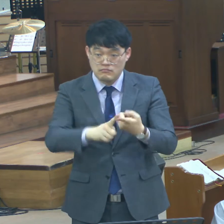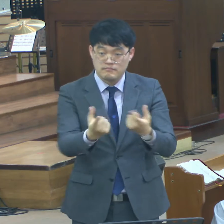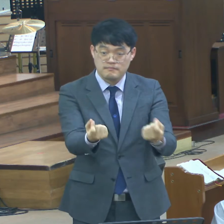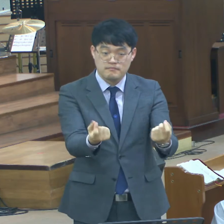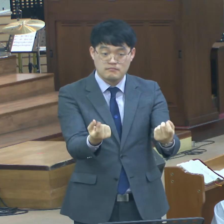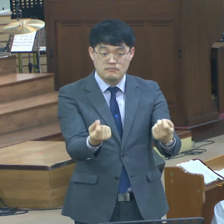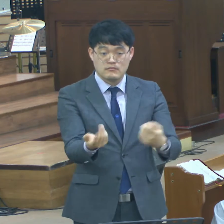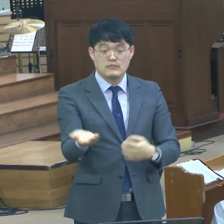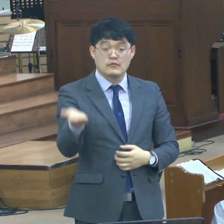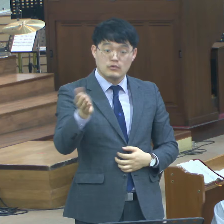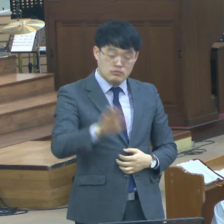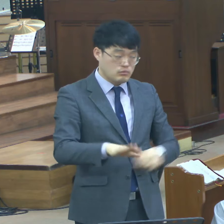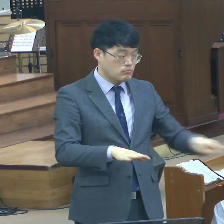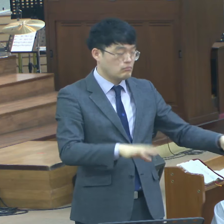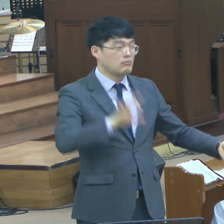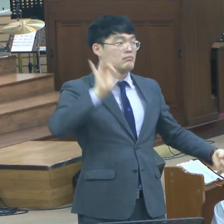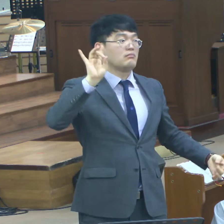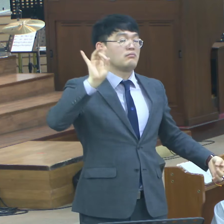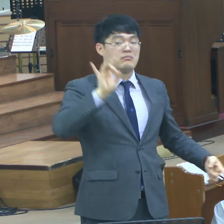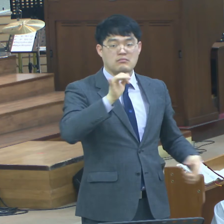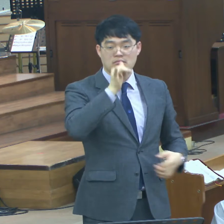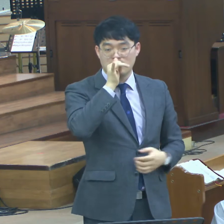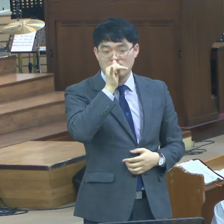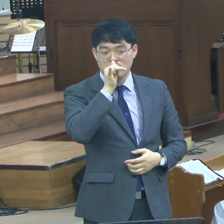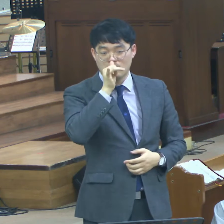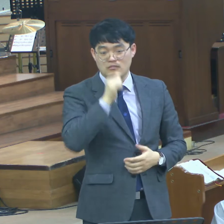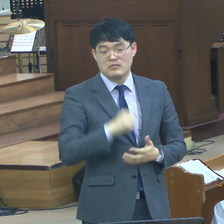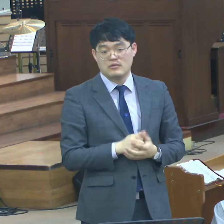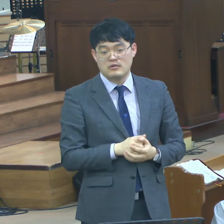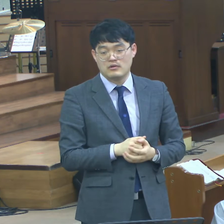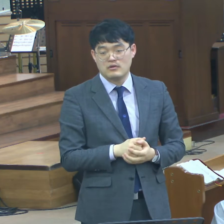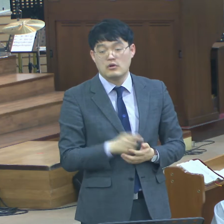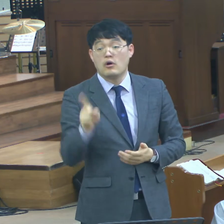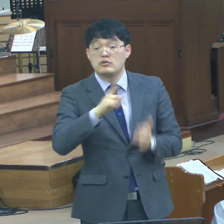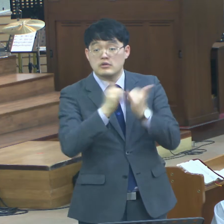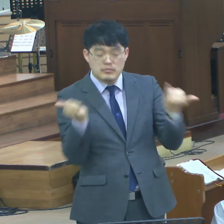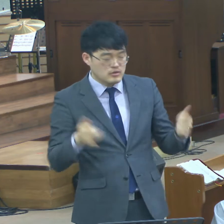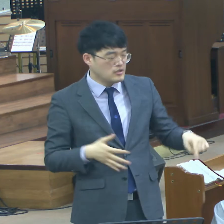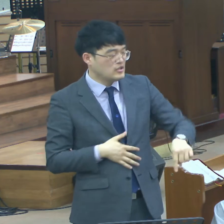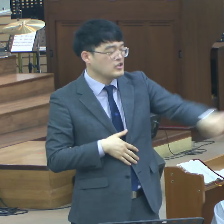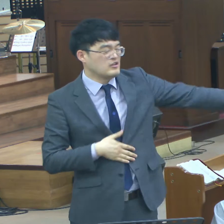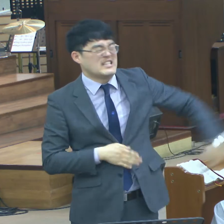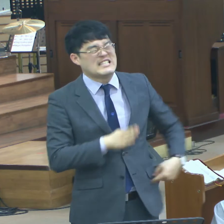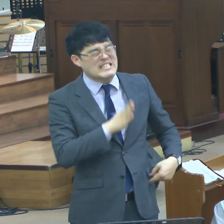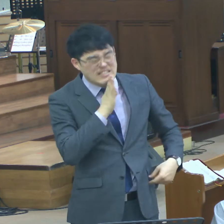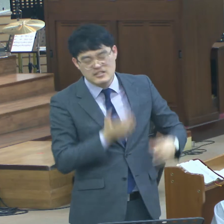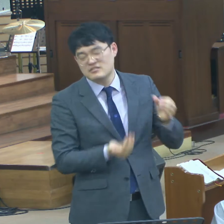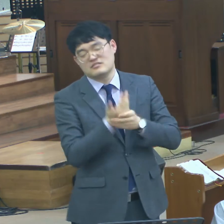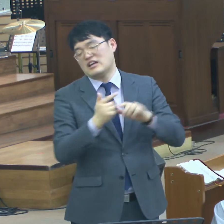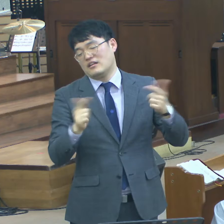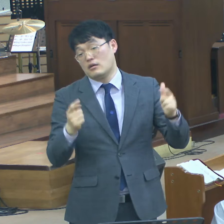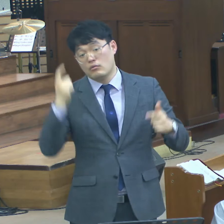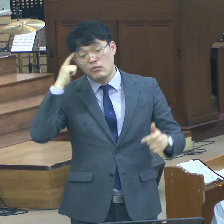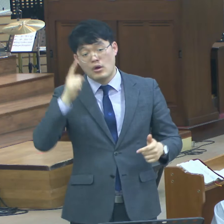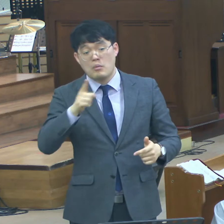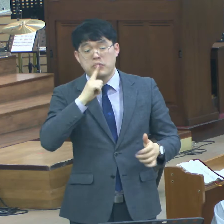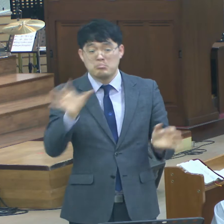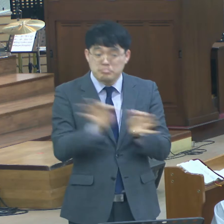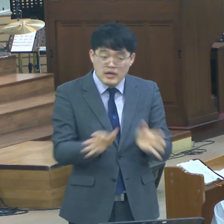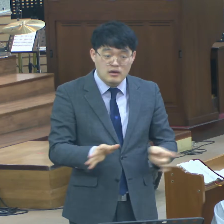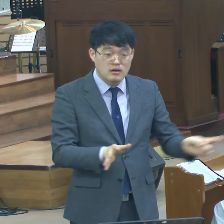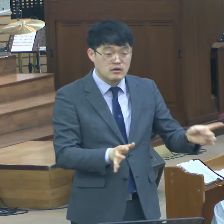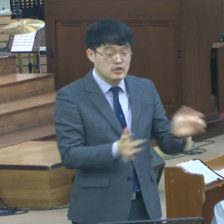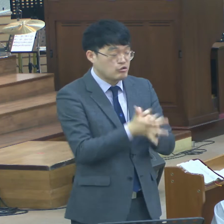실제로 한 게 아니라 어떤 상상 속에서 된 일이다라고 말하는 경우가 있어요. 왜 그렇게